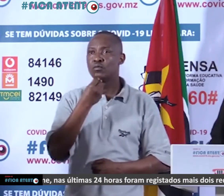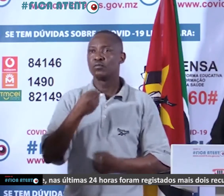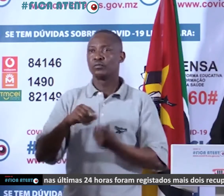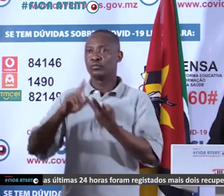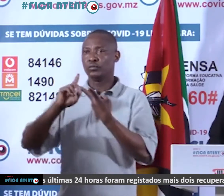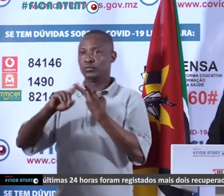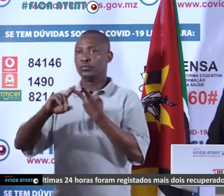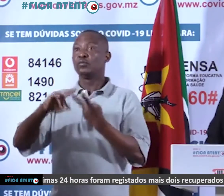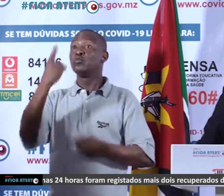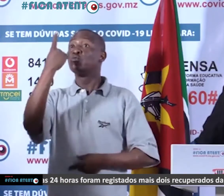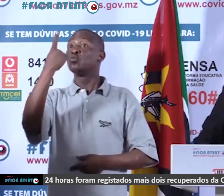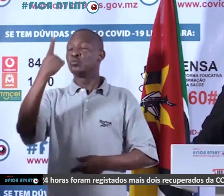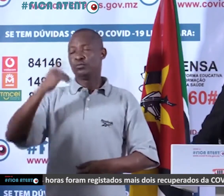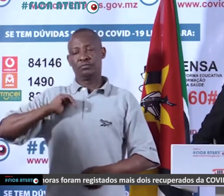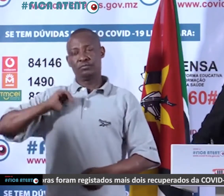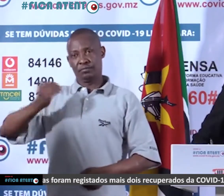feminino.